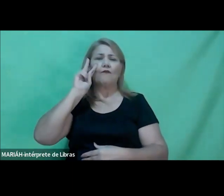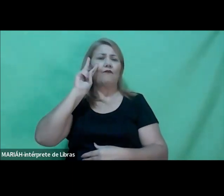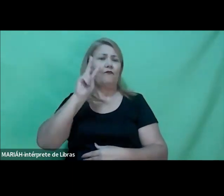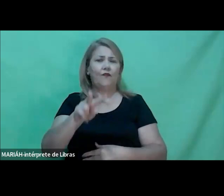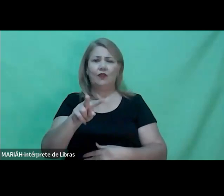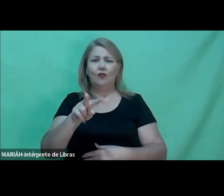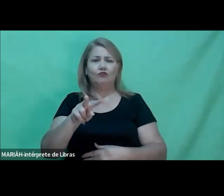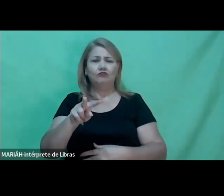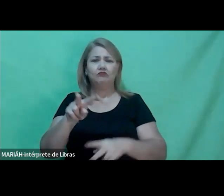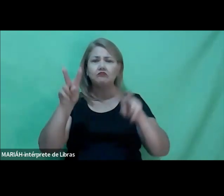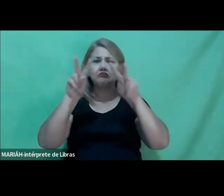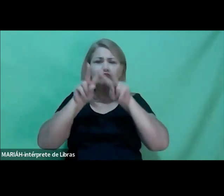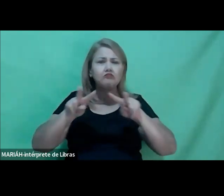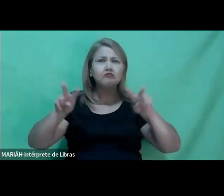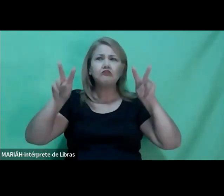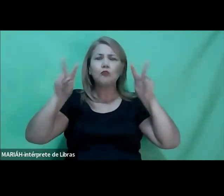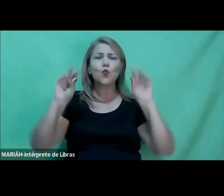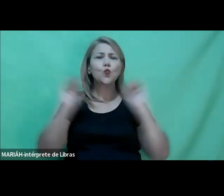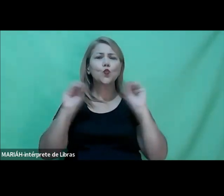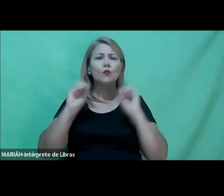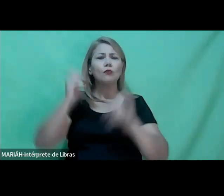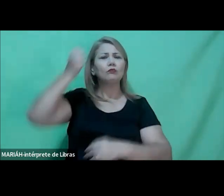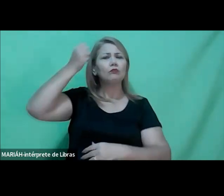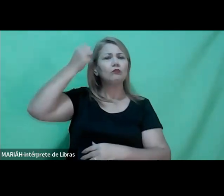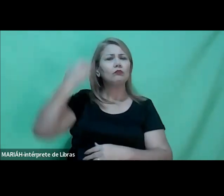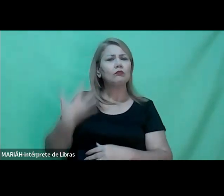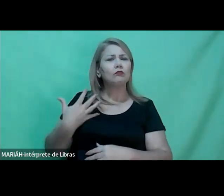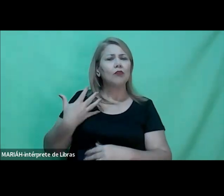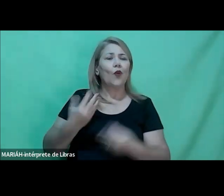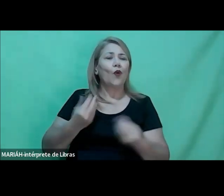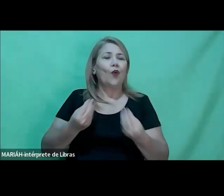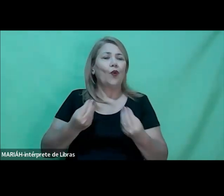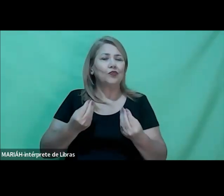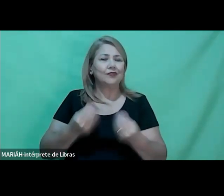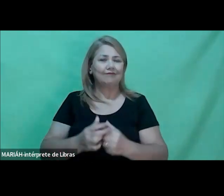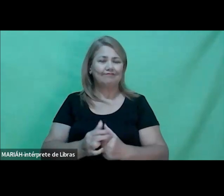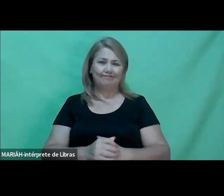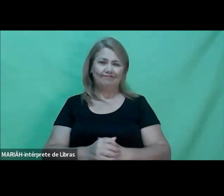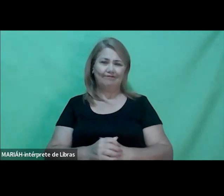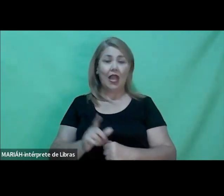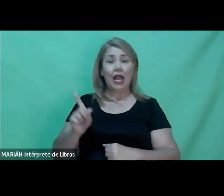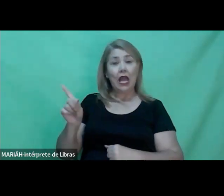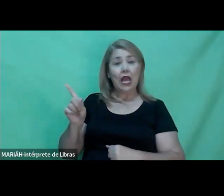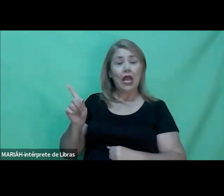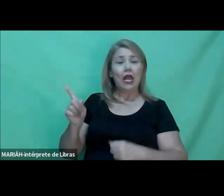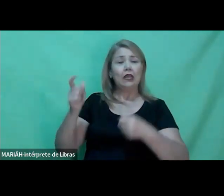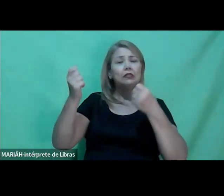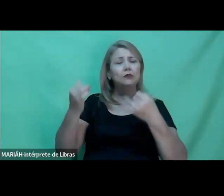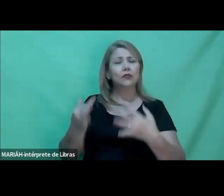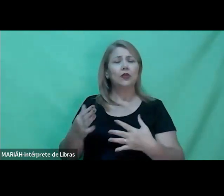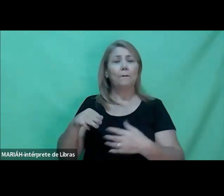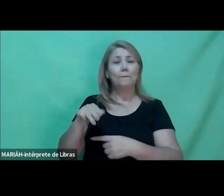y Así quisiera yo también poder describir para ellos dice José Manuel Payán en su